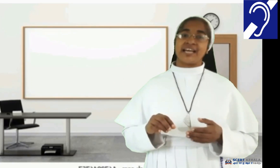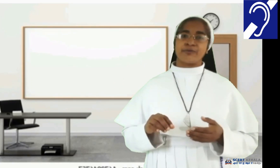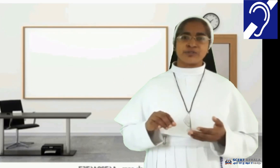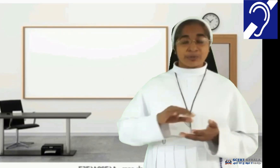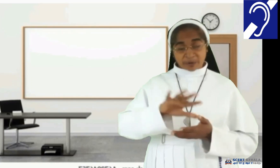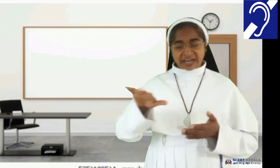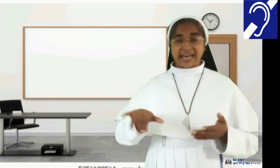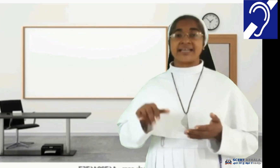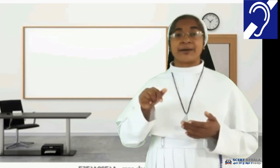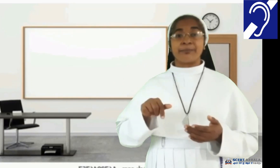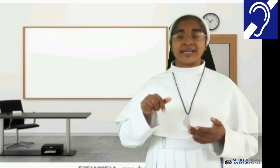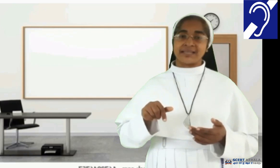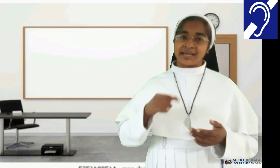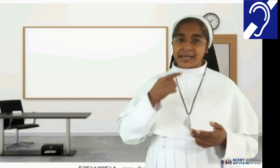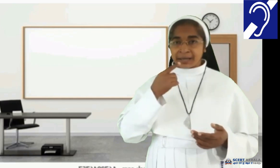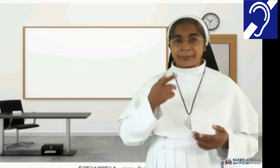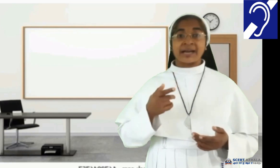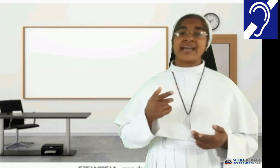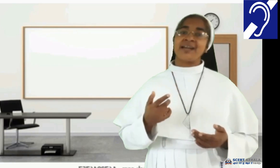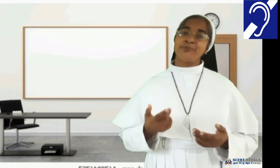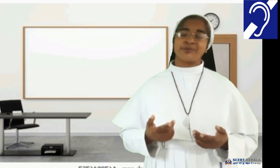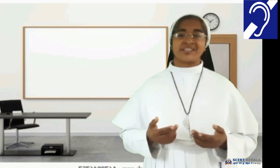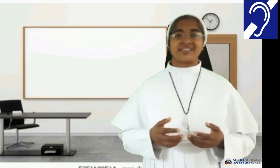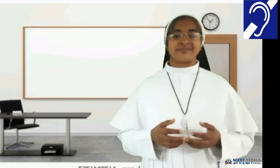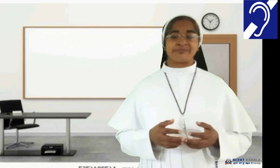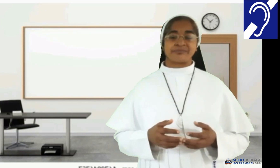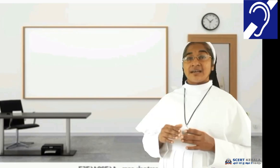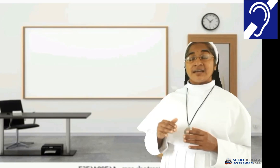രീതികളെ കുറിച്ചും ഒക്കെയാണ് നമ്മൾ ഇന്ന് പറയാൻ പോകുന്നത്.